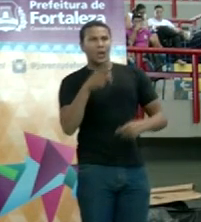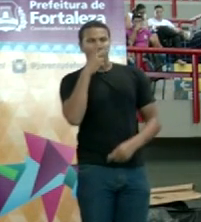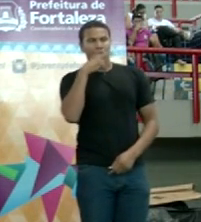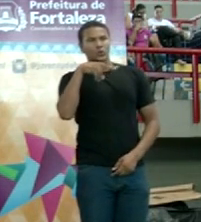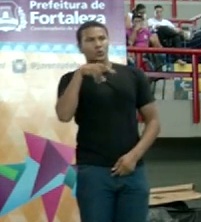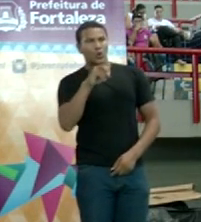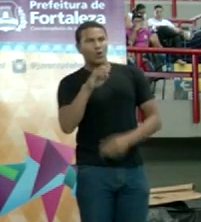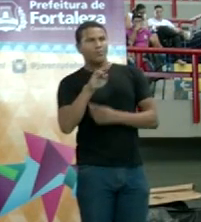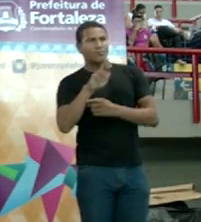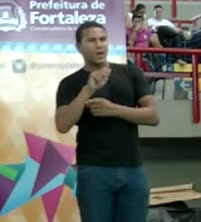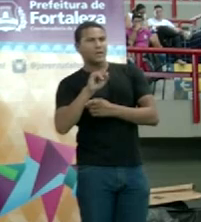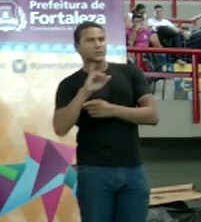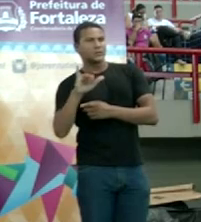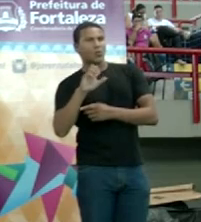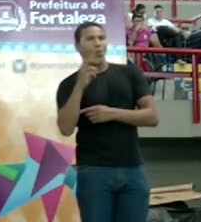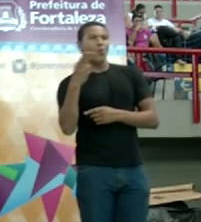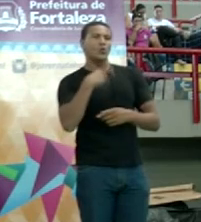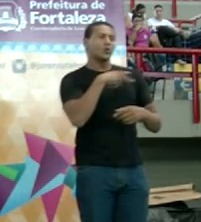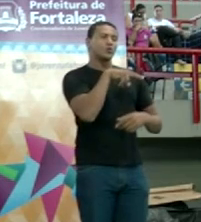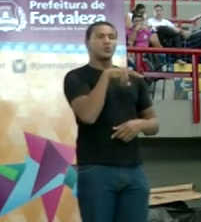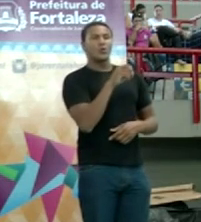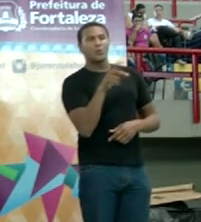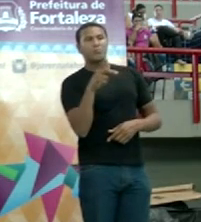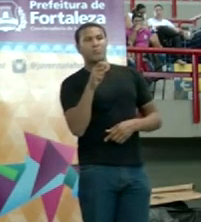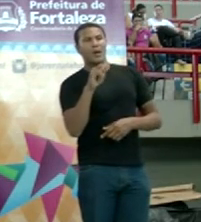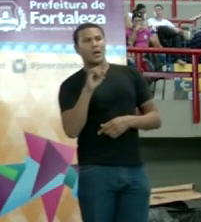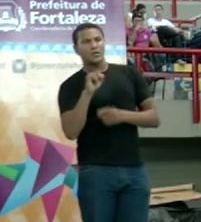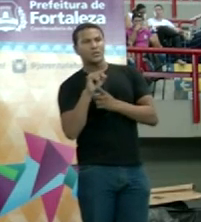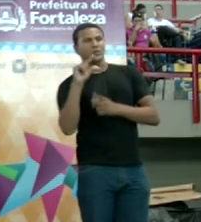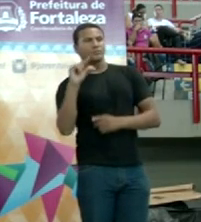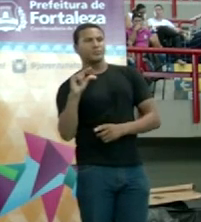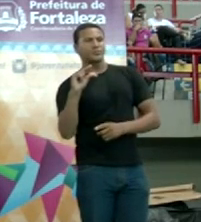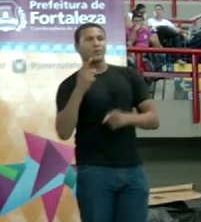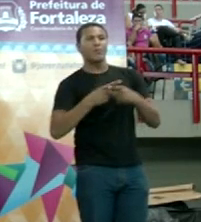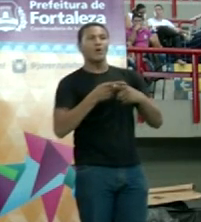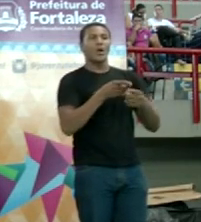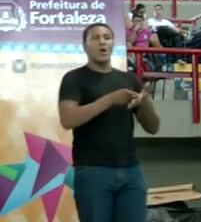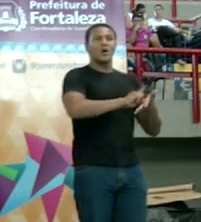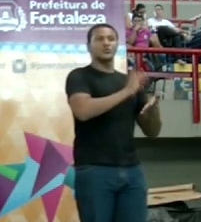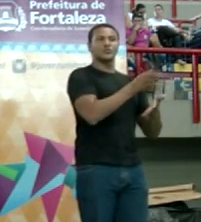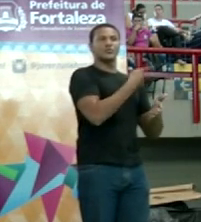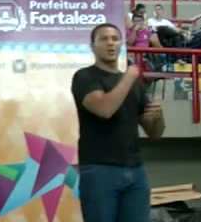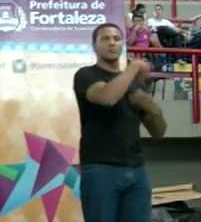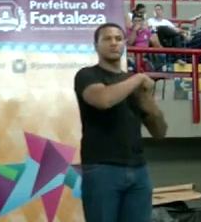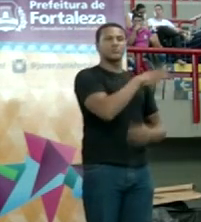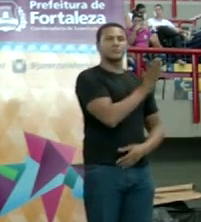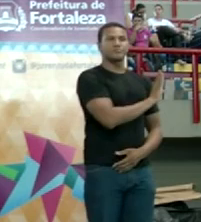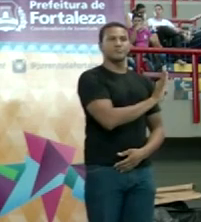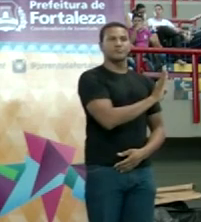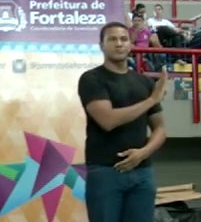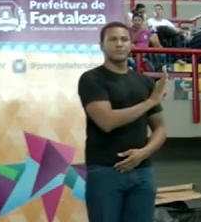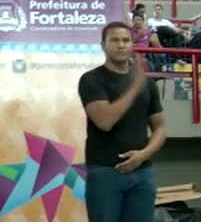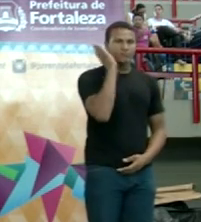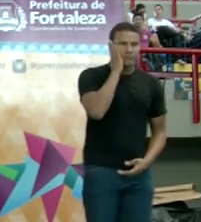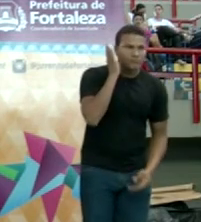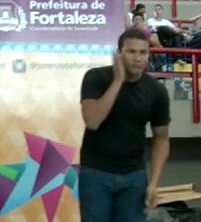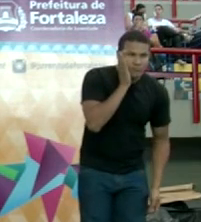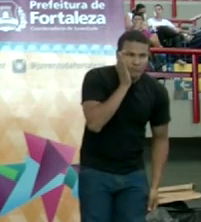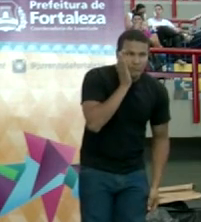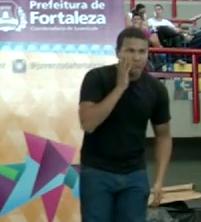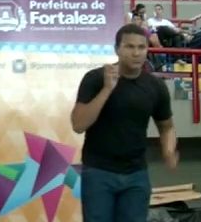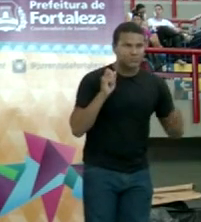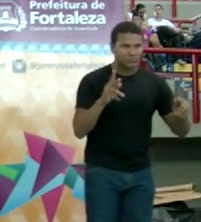certo? As 3 condições. Então vamos avançar. Repetindo algumas coisas que eu até já